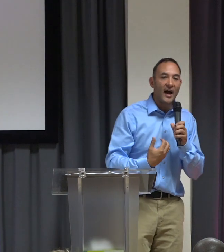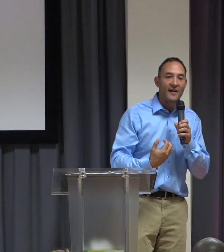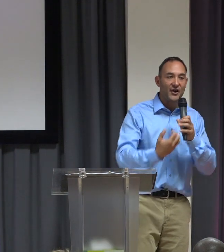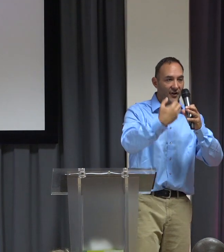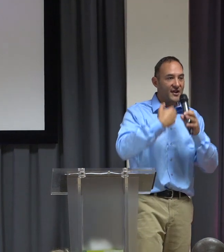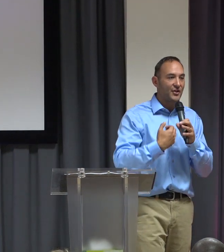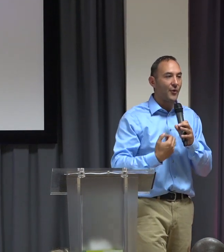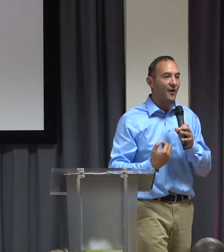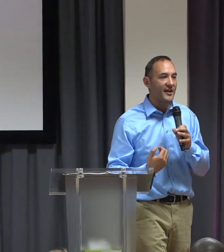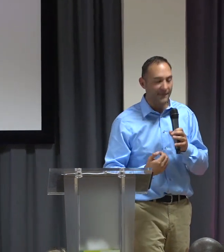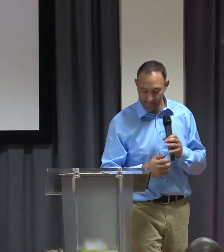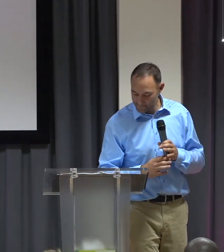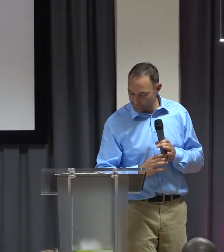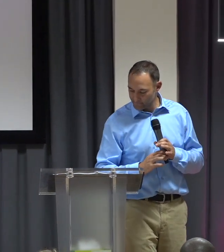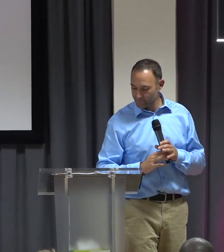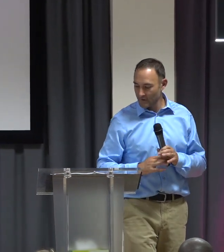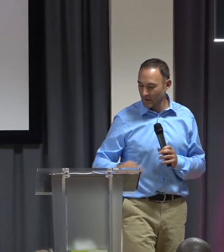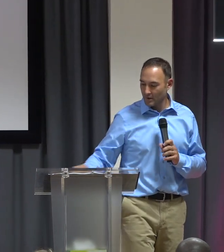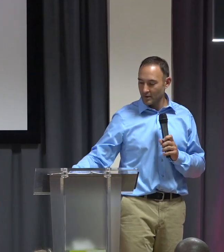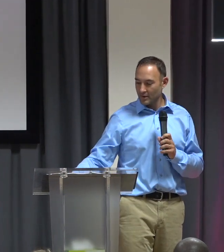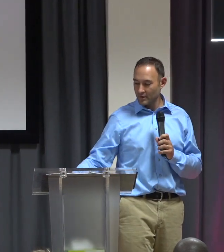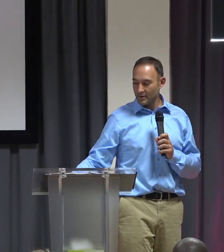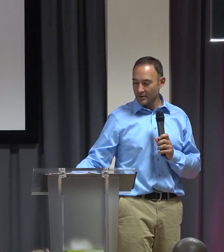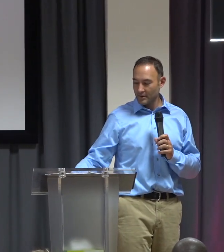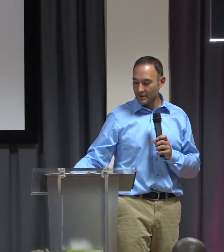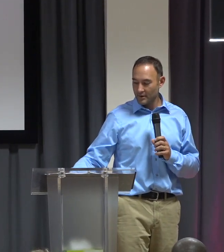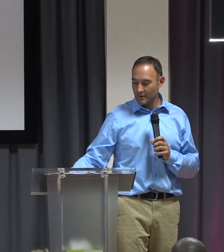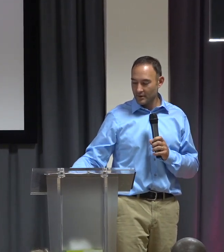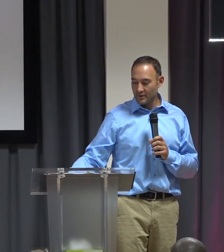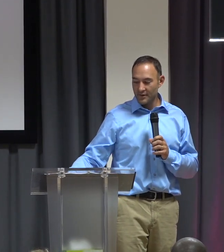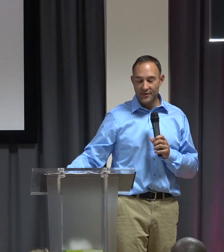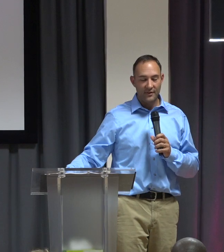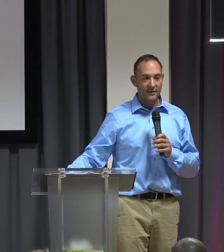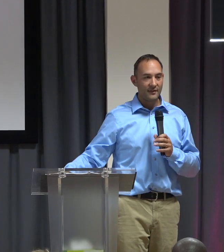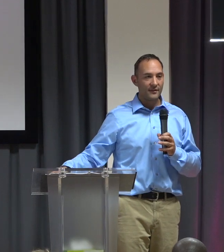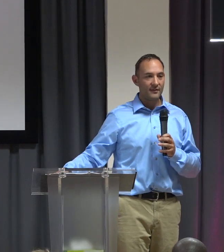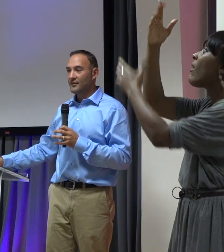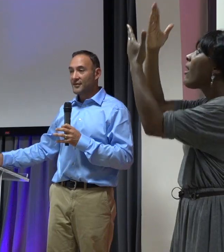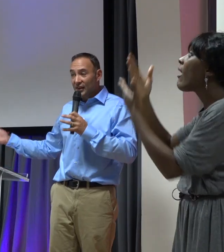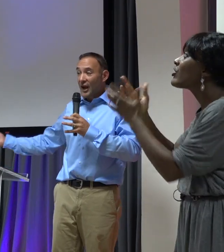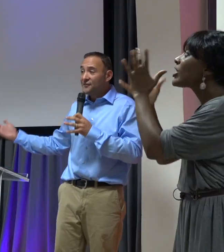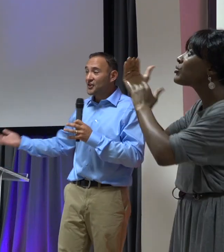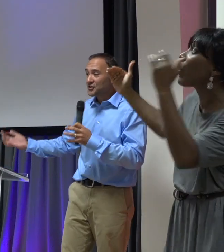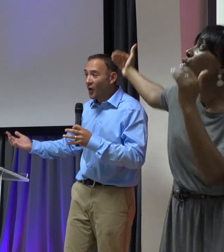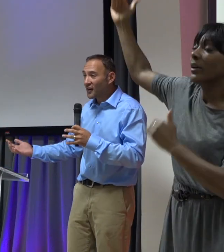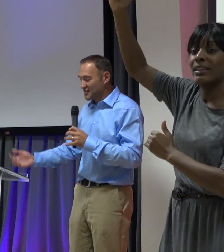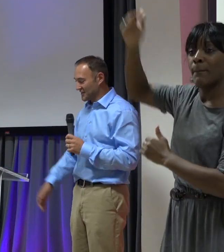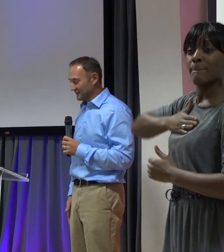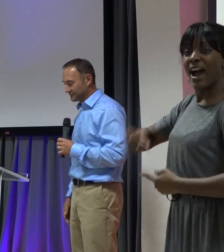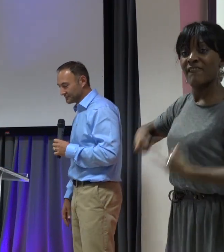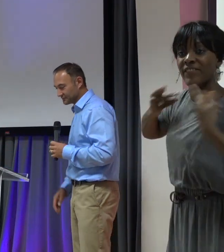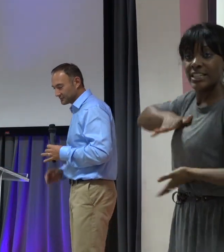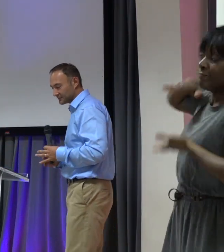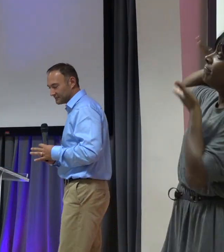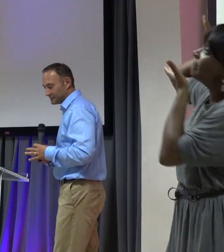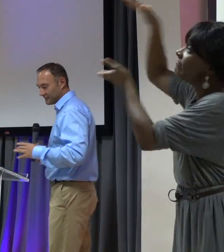our lives under his authority, Et ils voient que quand on met nos vies en fait sous l'autorité de Jésus, that life just works.